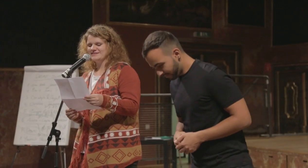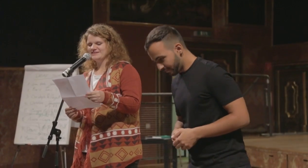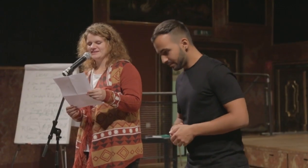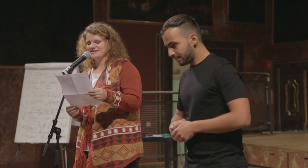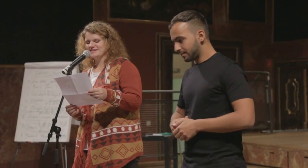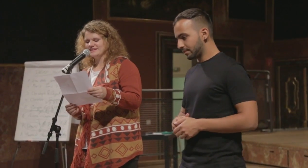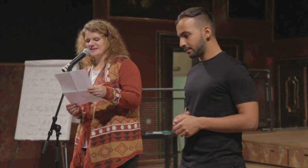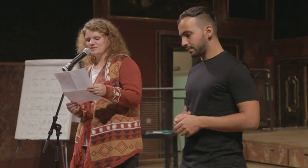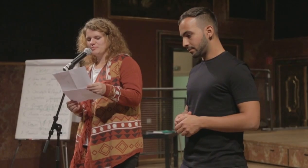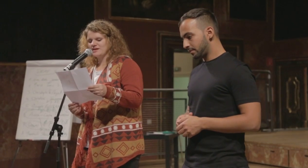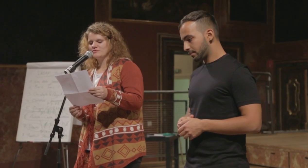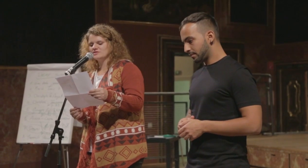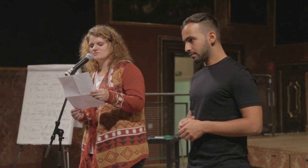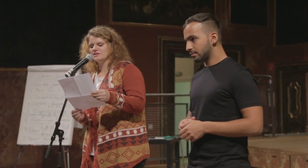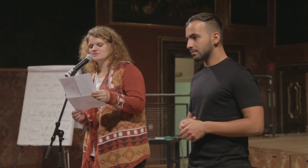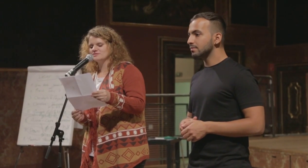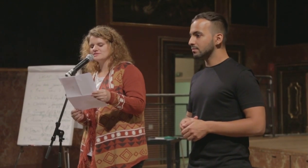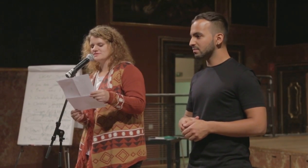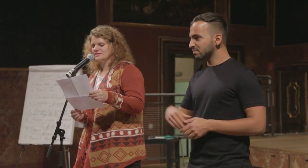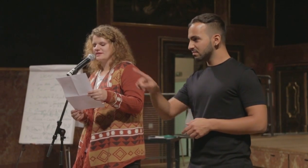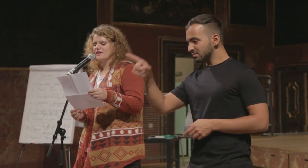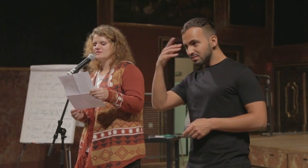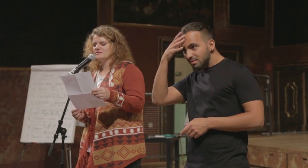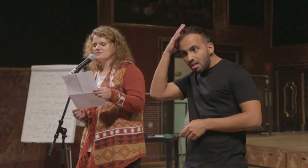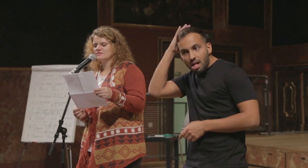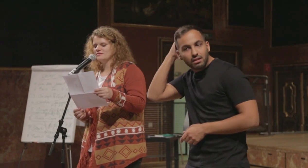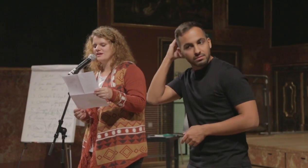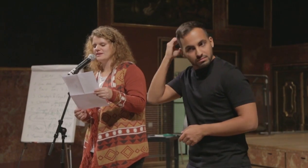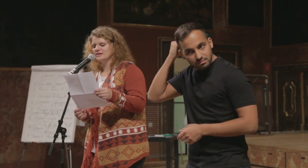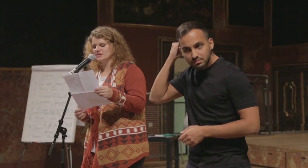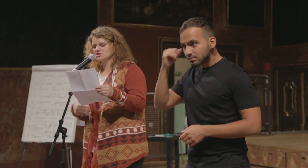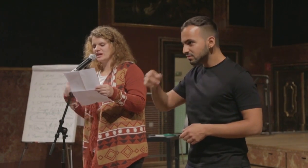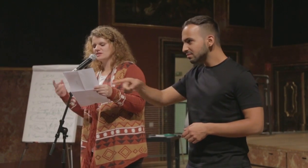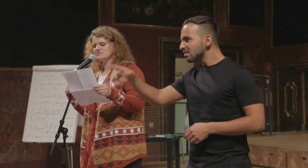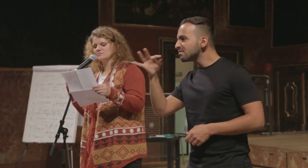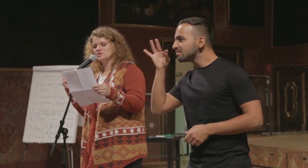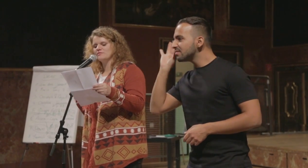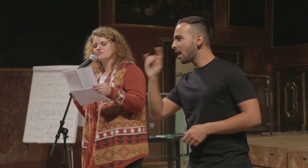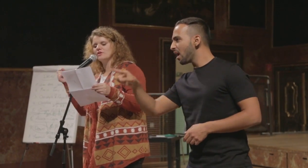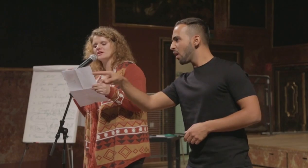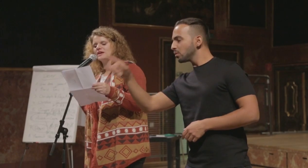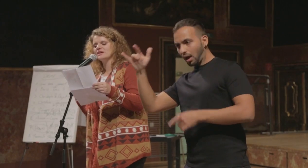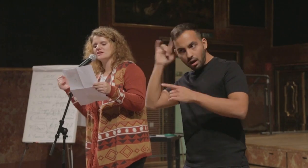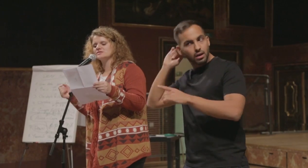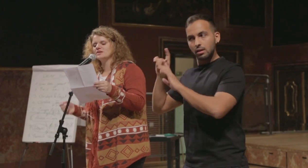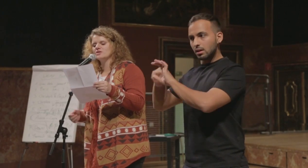Die David Beckham-Frisur nennst du das, was sie trägt. Einige ihrer Strähnen zu einem Zopf am vorderen Ende ihres